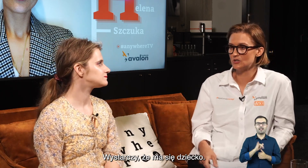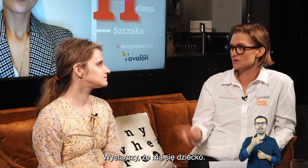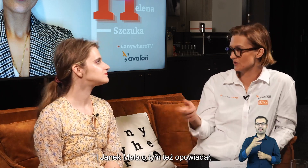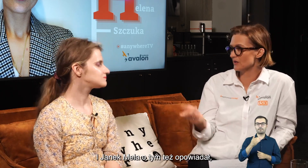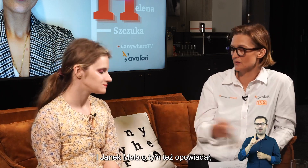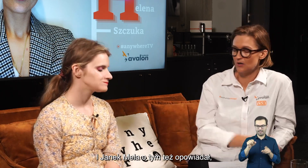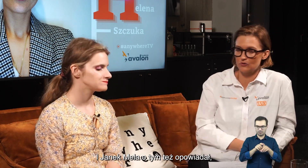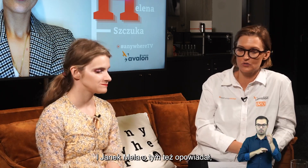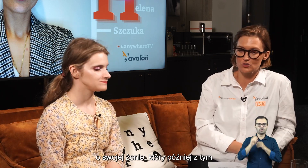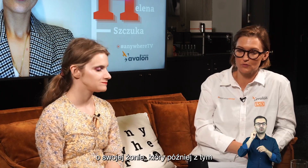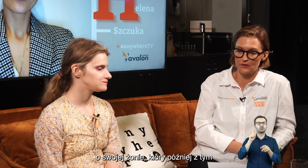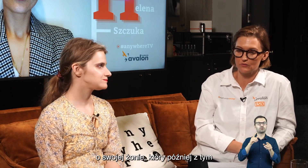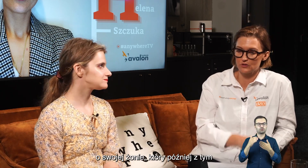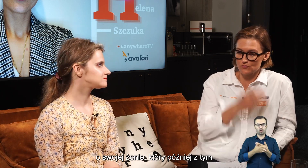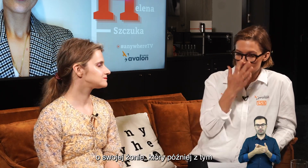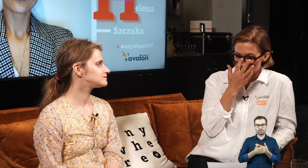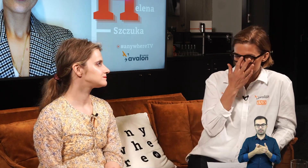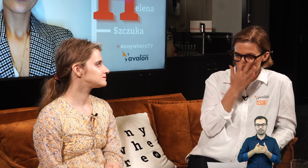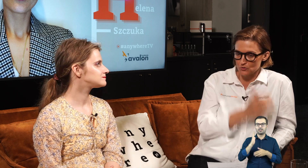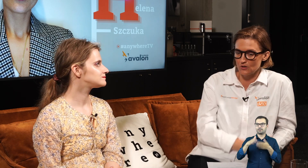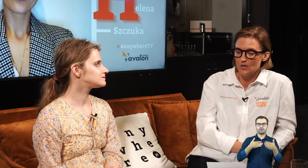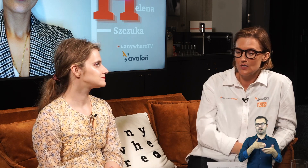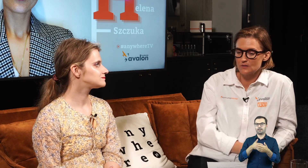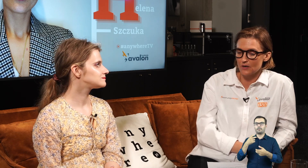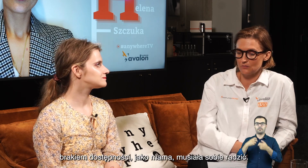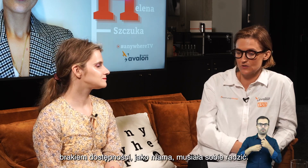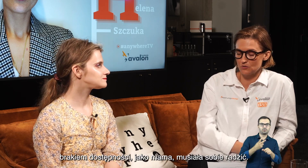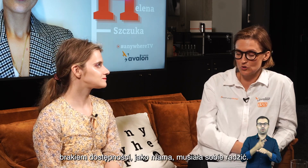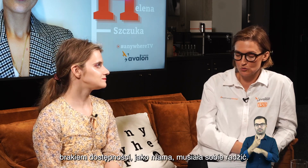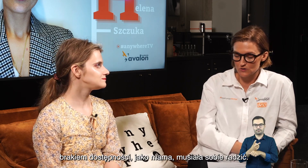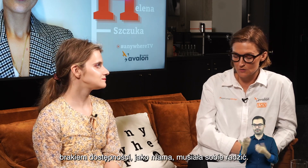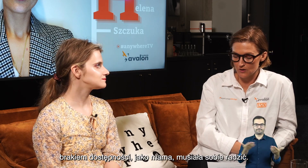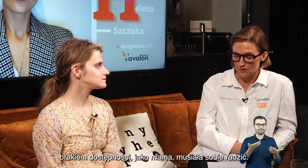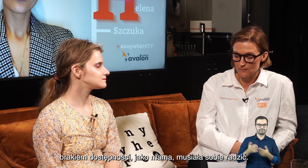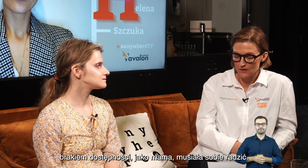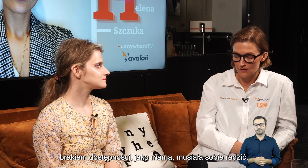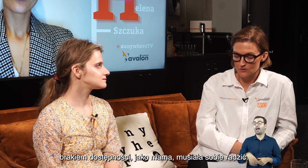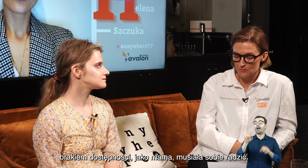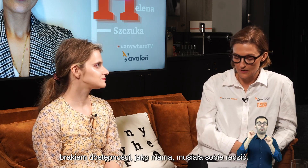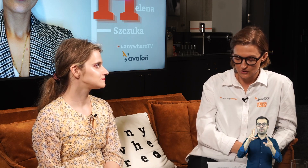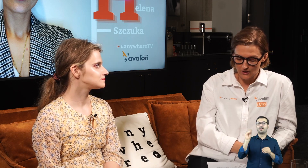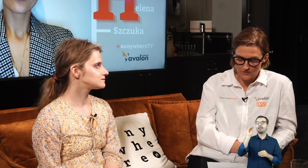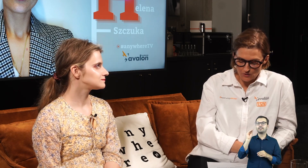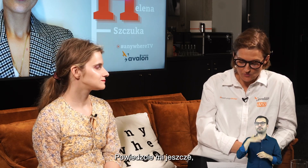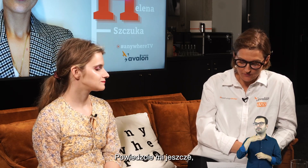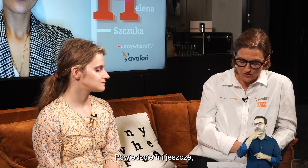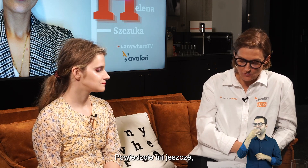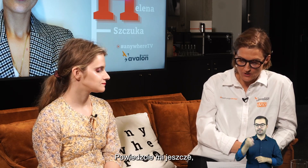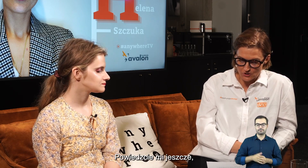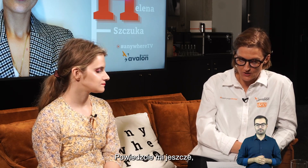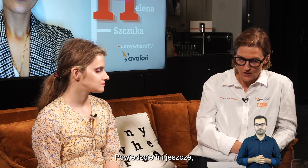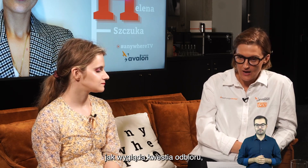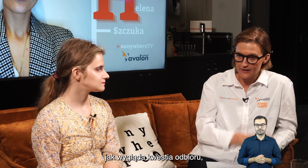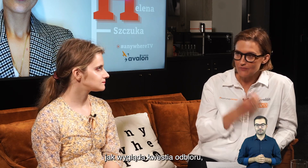ma się dziecko. I Janek Mela o tym też opowiadał, właśnie o swojej żenie, który później z tym brakiem dostępności musi sobie radzić. Ale słuchajcie, powiedzcie